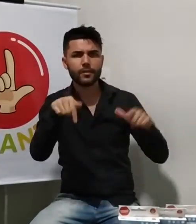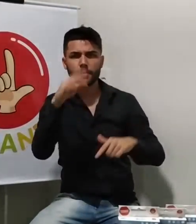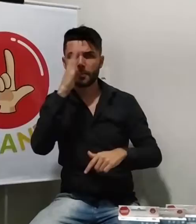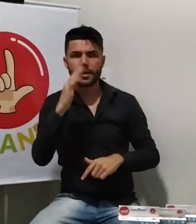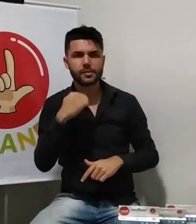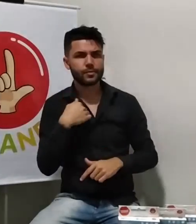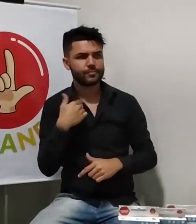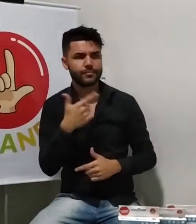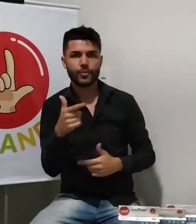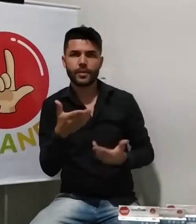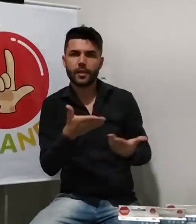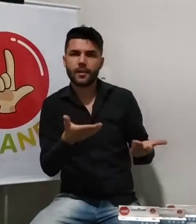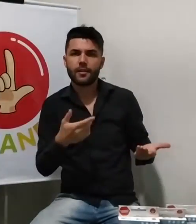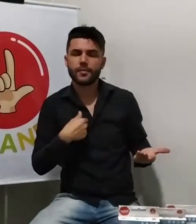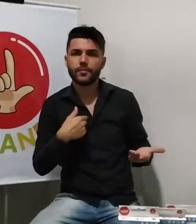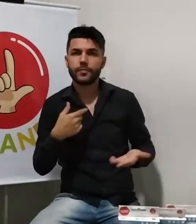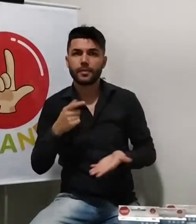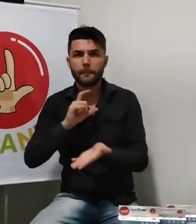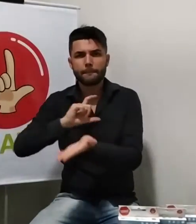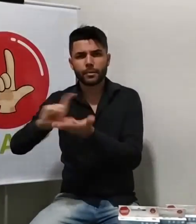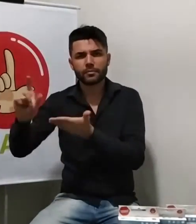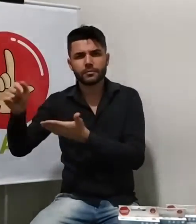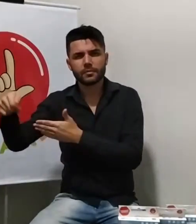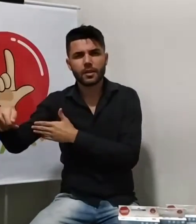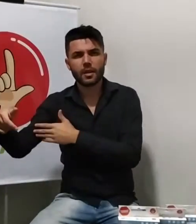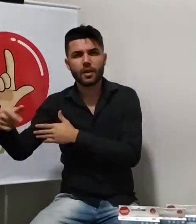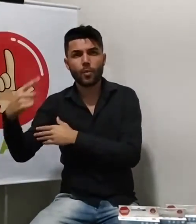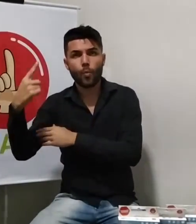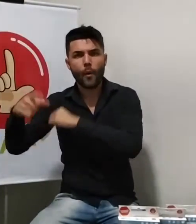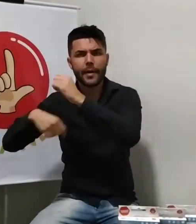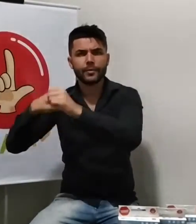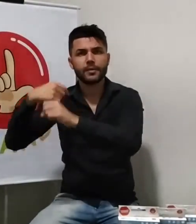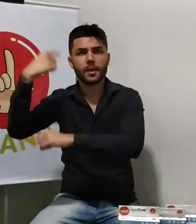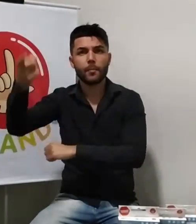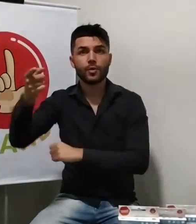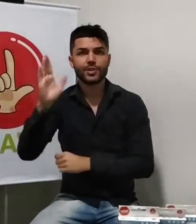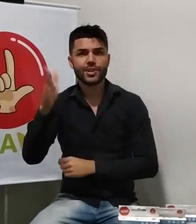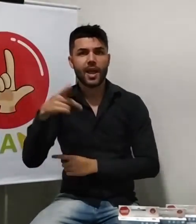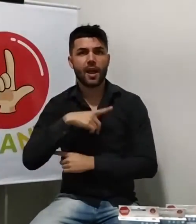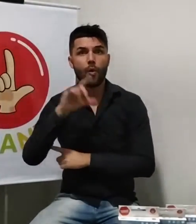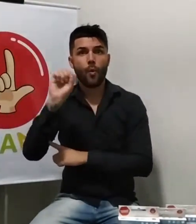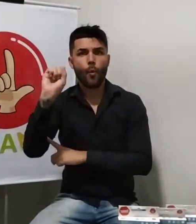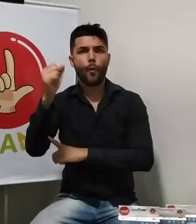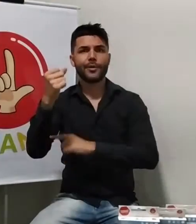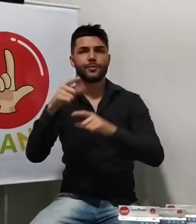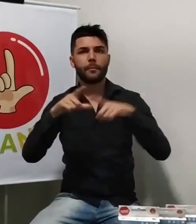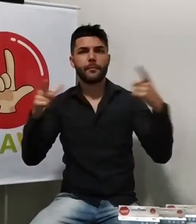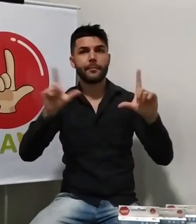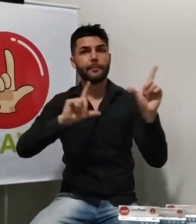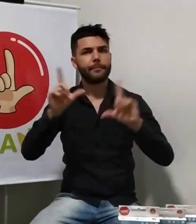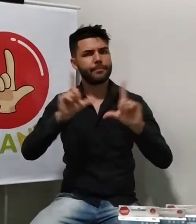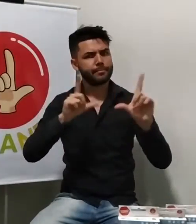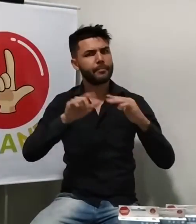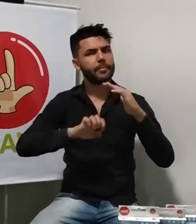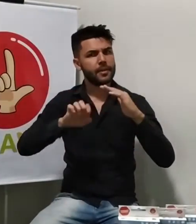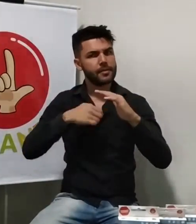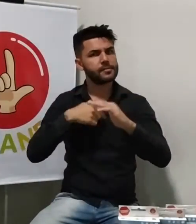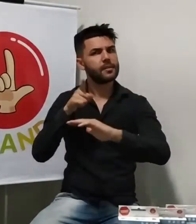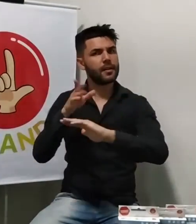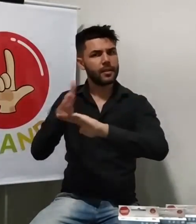O valor da empresa, né, de 12, era no PowerPoint. O único cliente que a gente tinha era a Band. Você tinha um protótipo, um PowerPoint e um protótipo. Mas aí foi